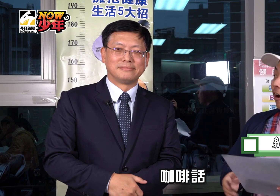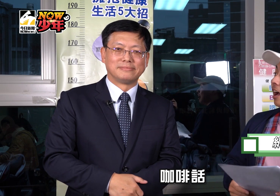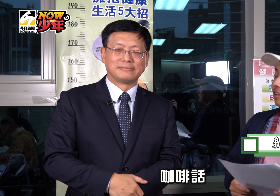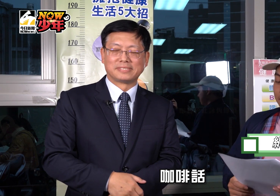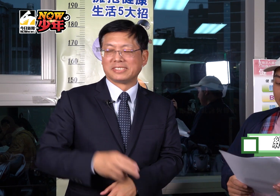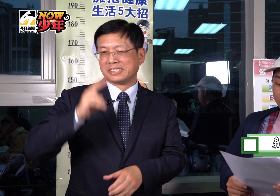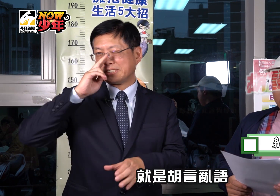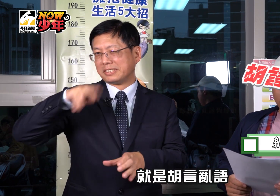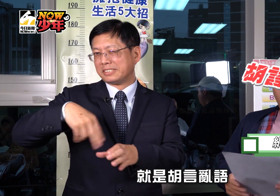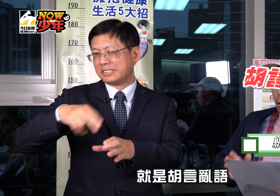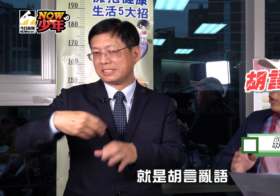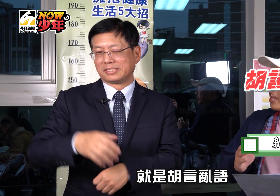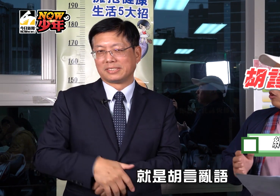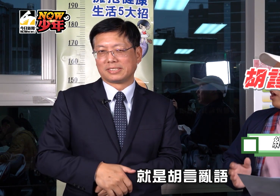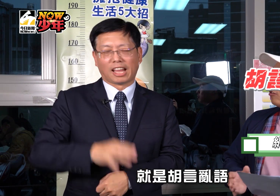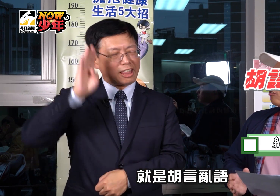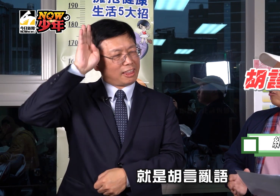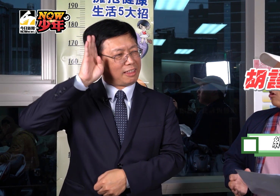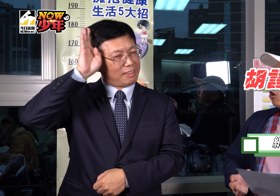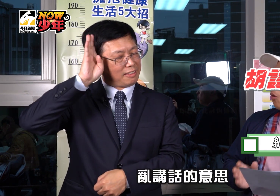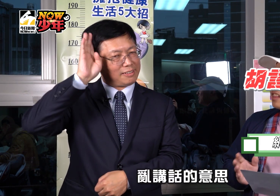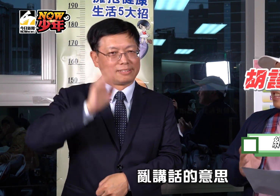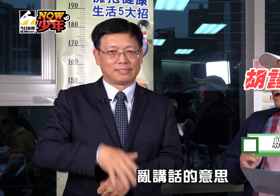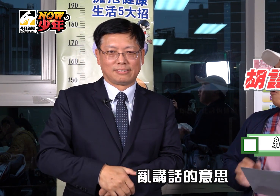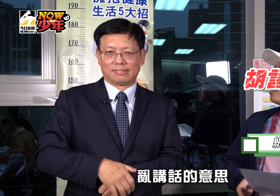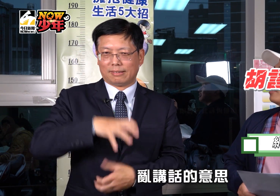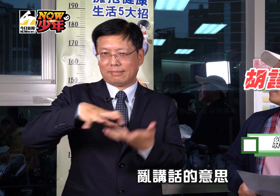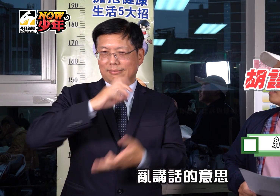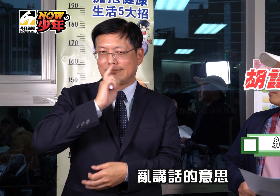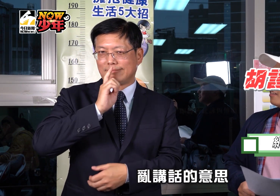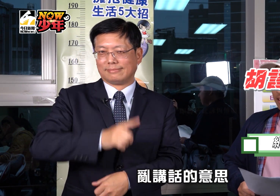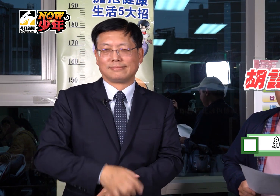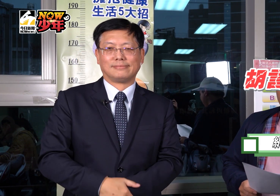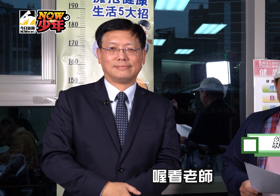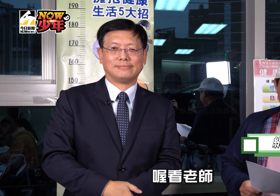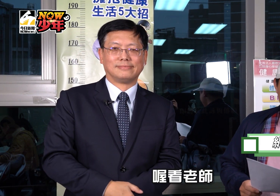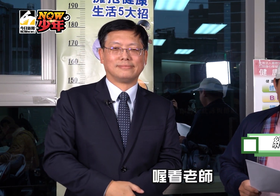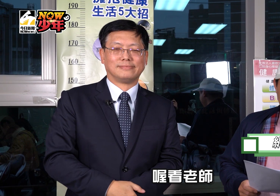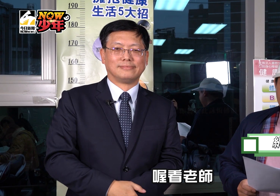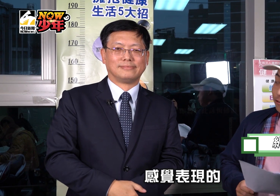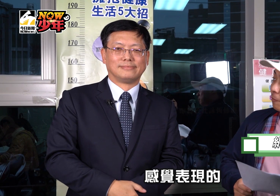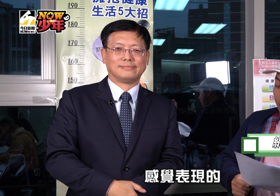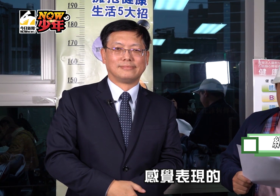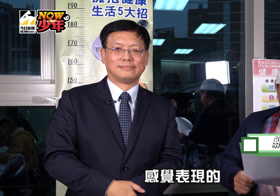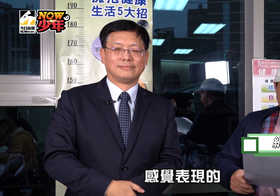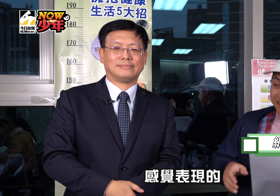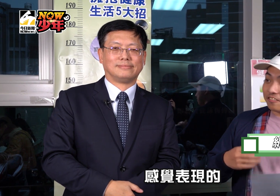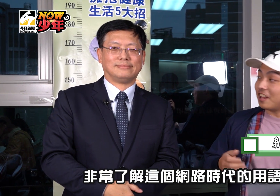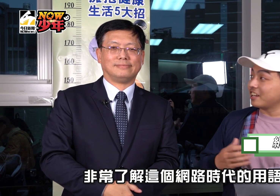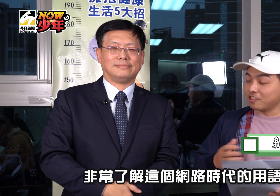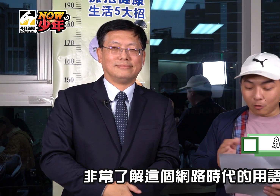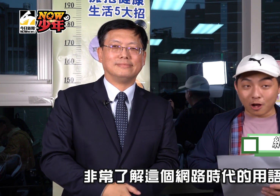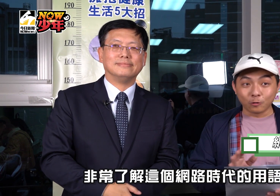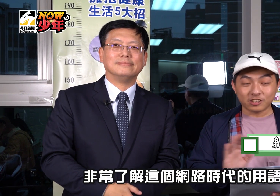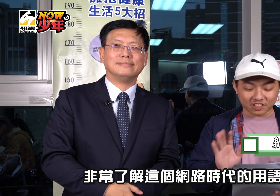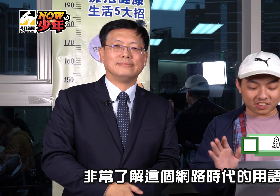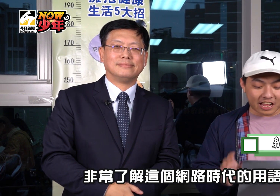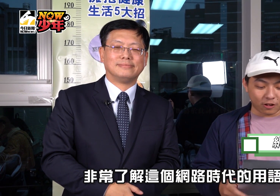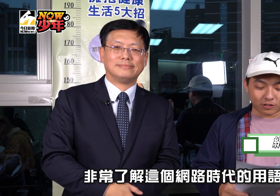话就是胡言乱语、乱讲话的意思。我看老师感觉表现得非常了解网络这个时代的用语。那我